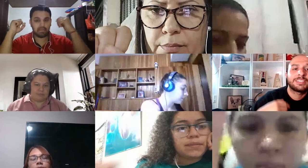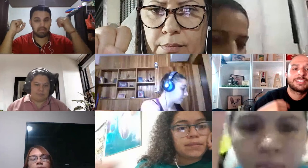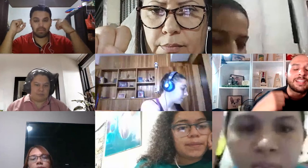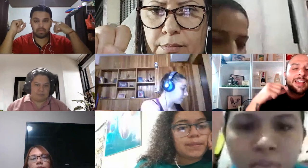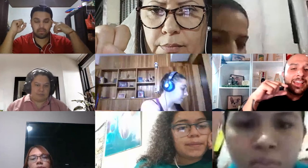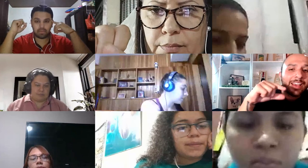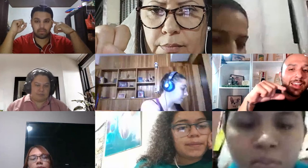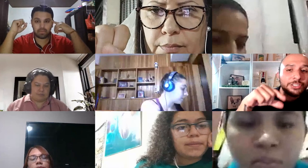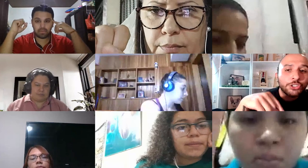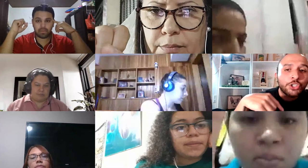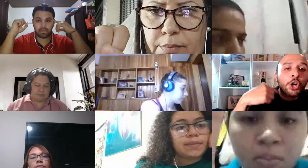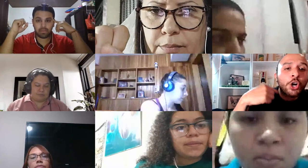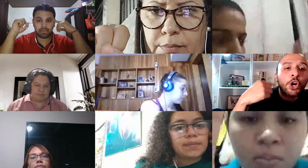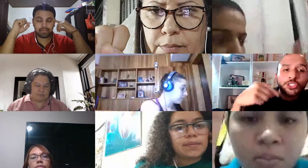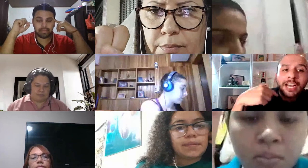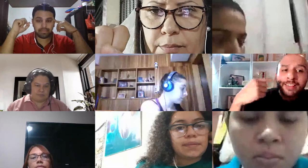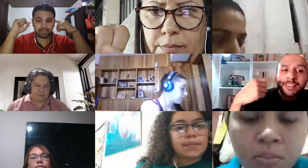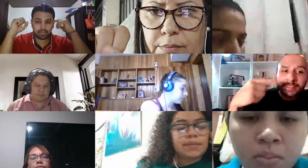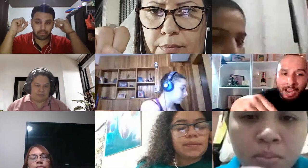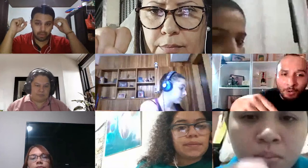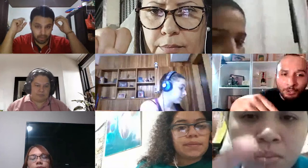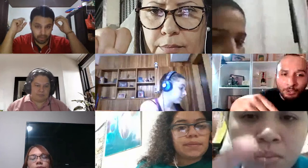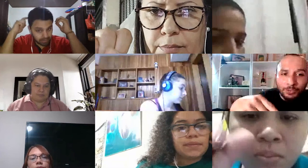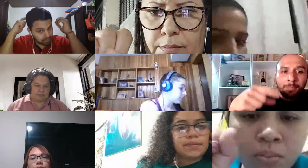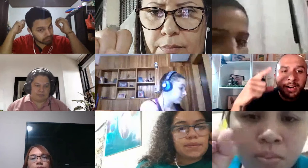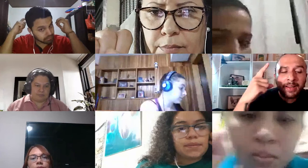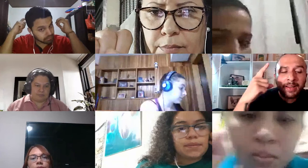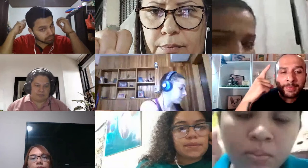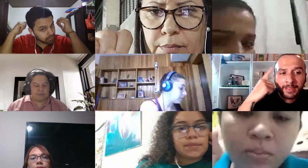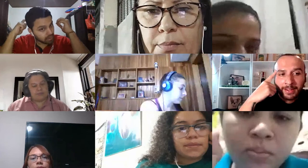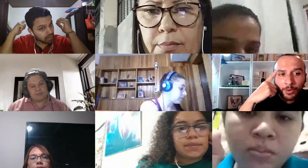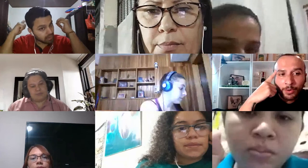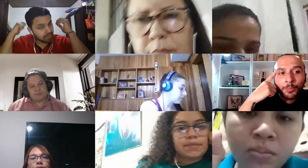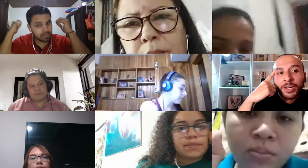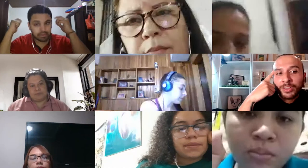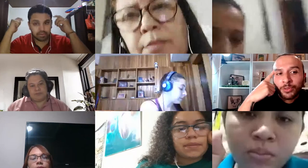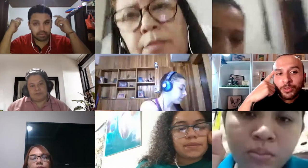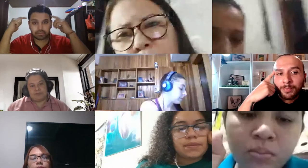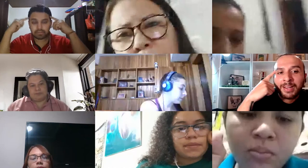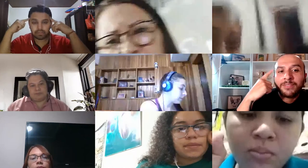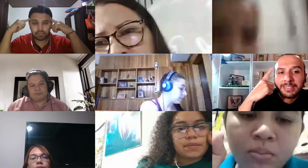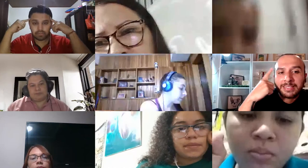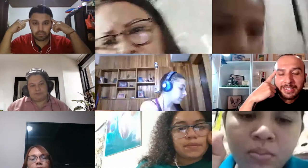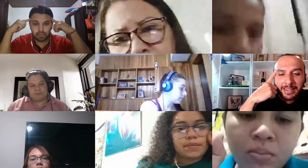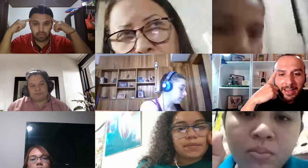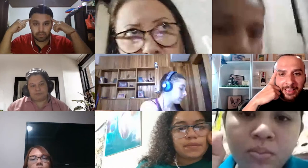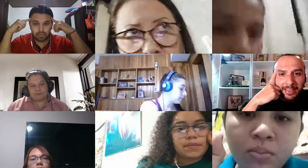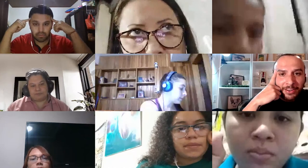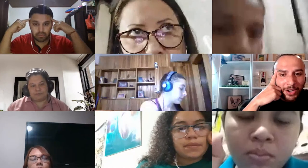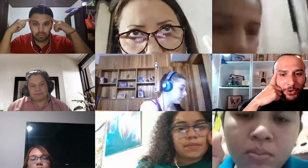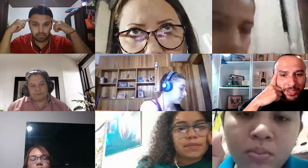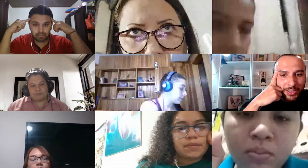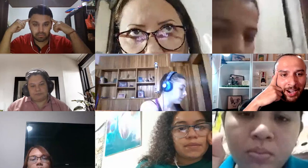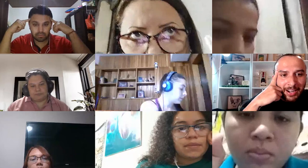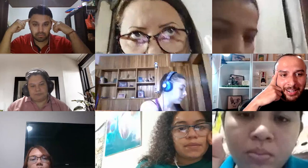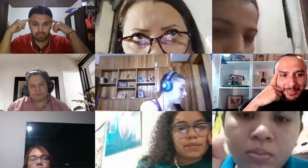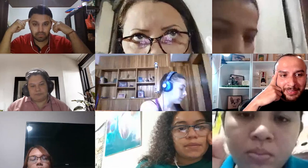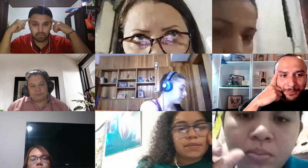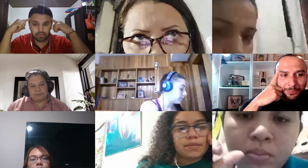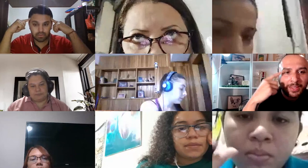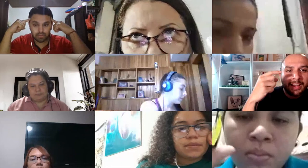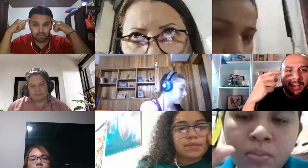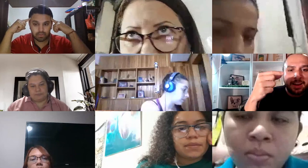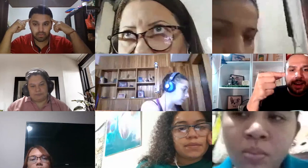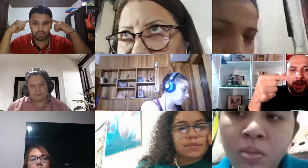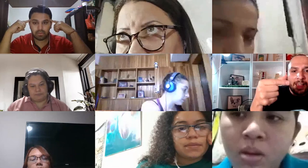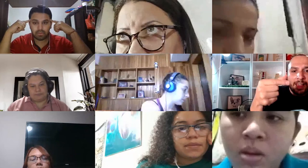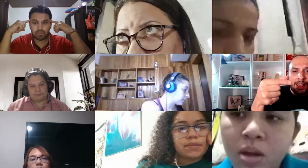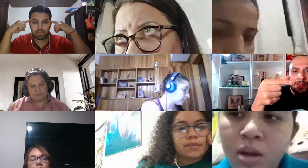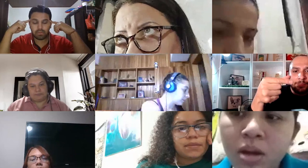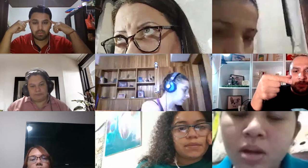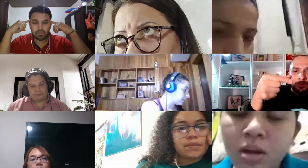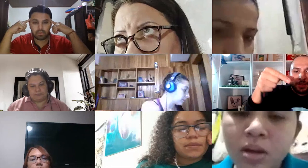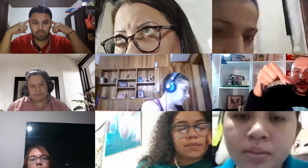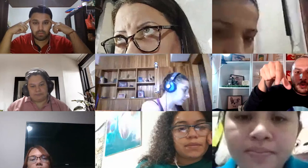Entonces, esos son los atajos para tener un poquito más facilidad de recordar. E,